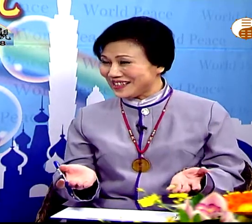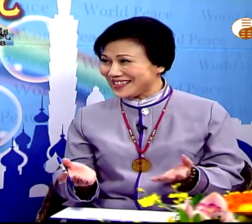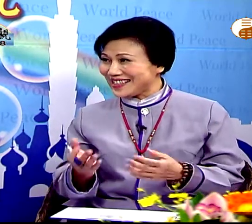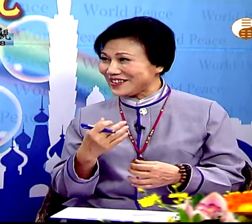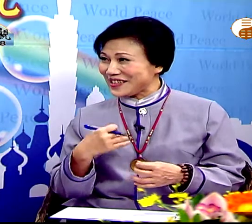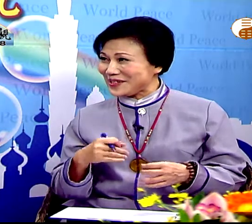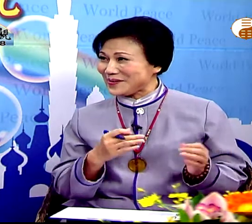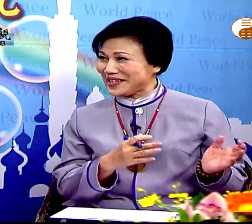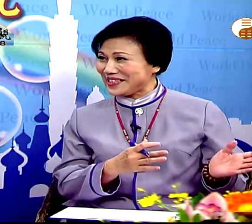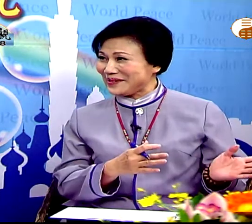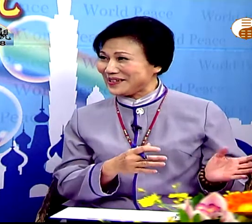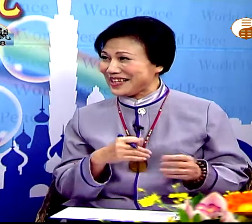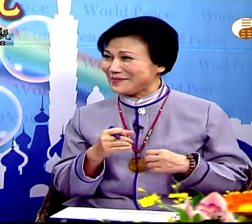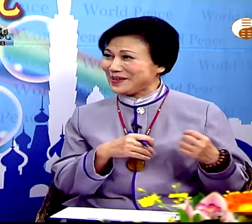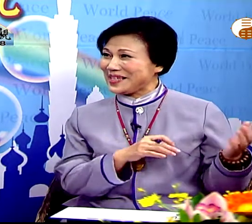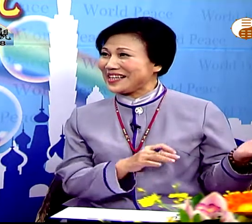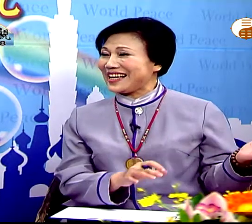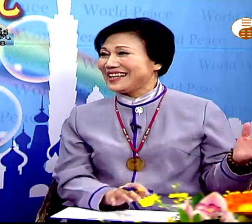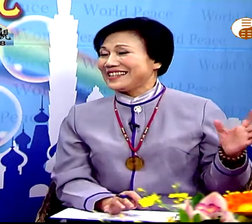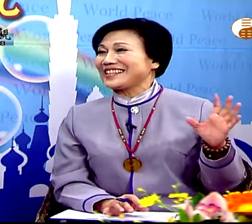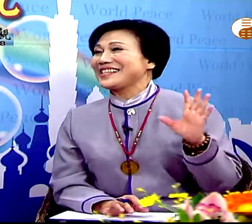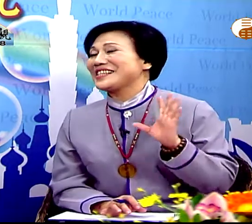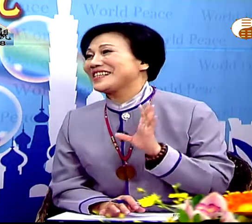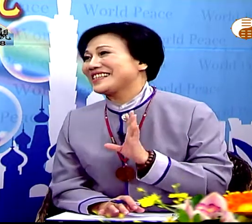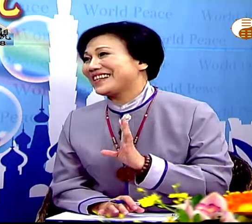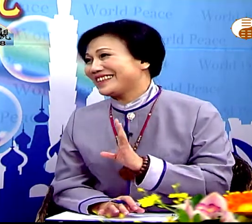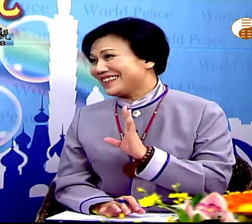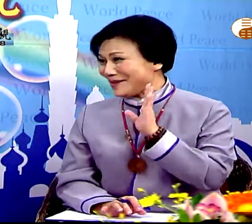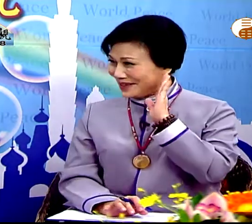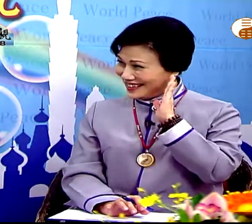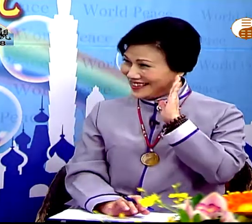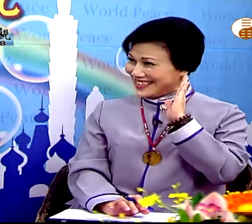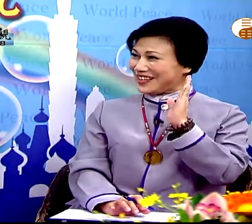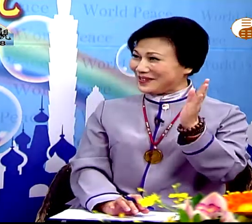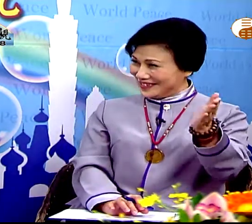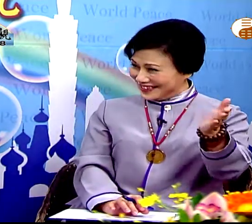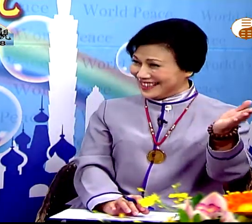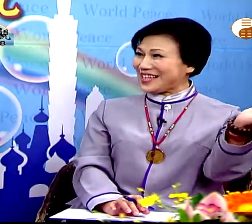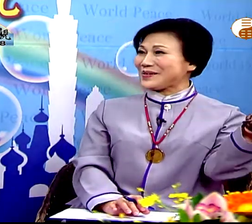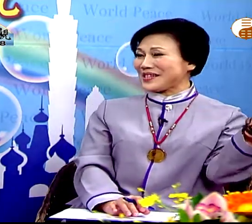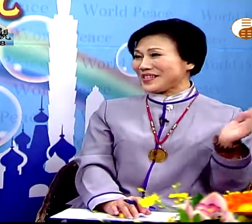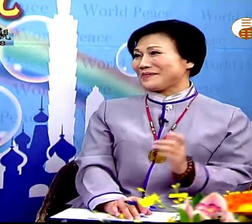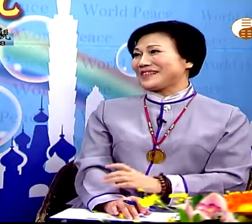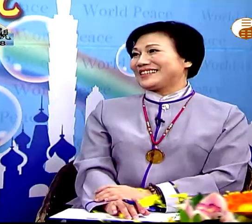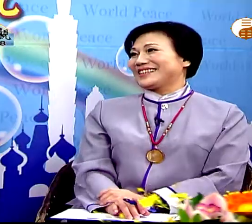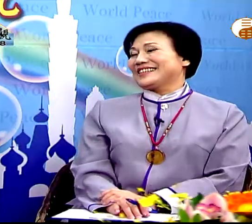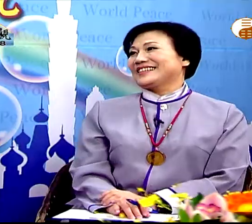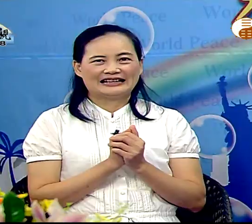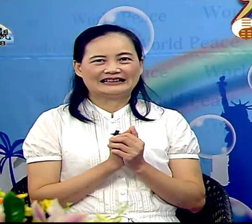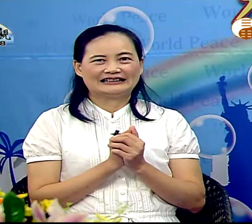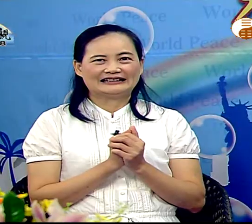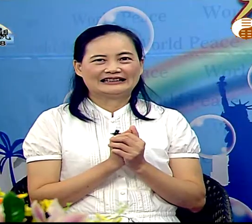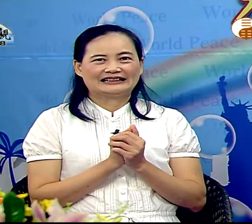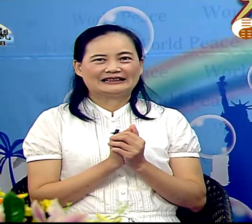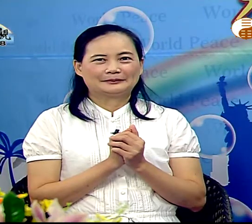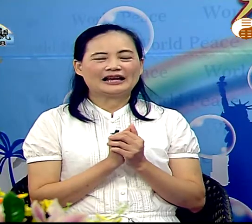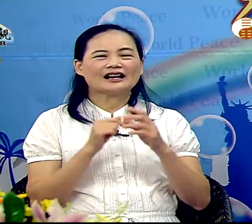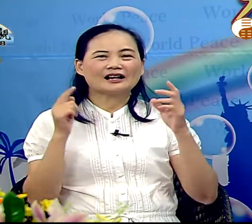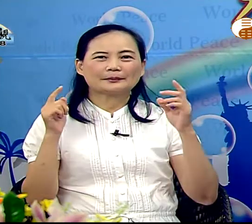者是你要加什么话跟他们讲，你比一下，让这些的人他们可以知道你在说些什么。你大概要 比